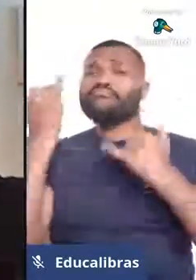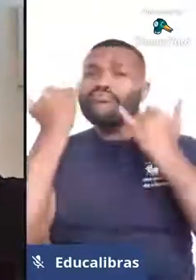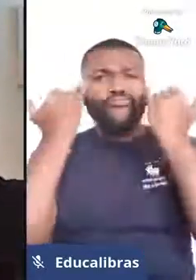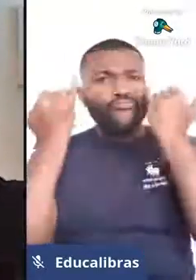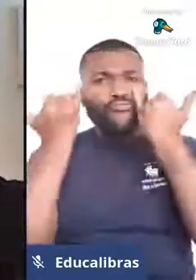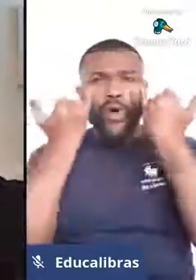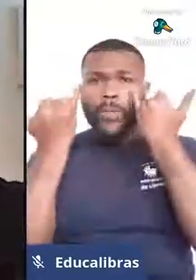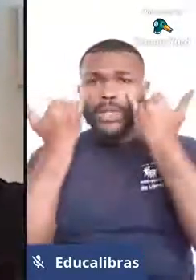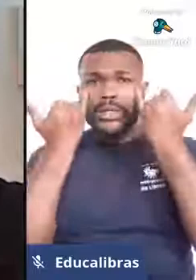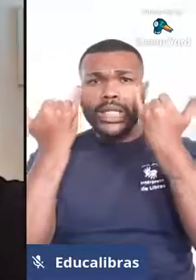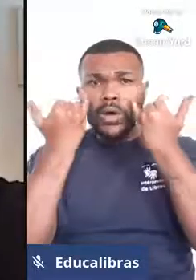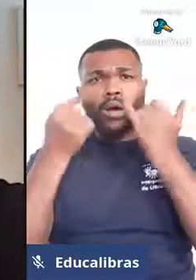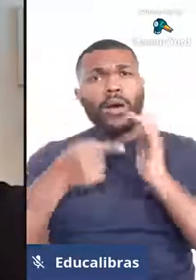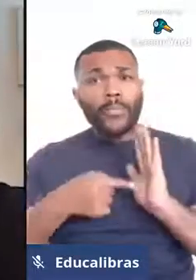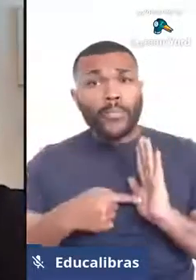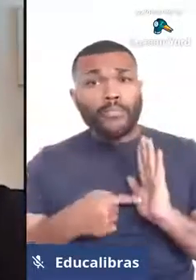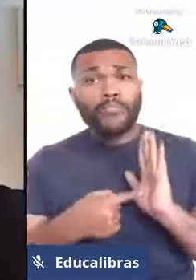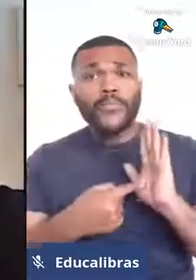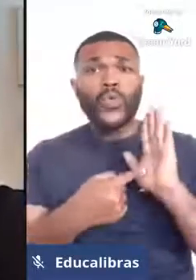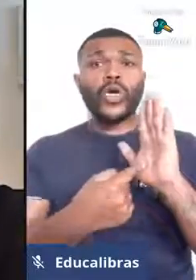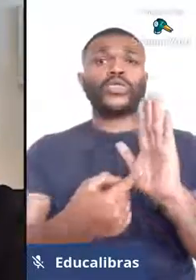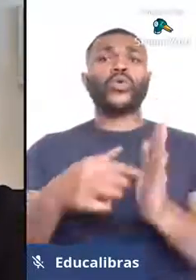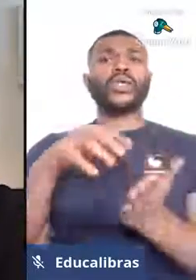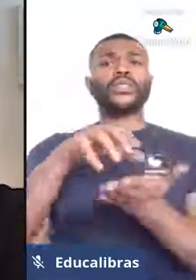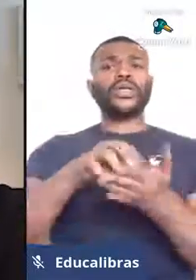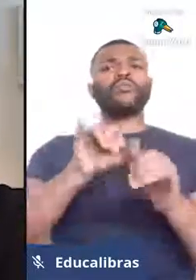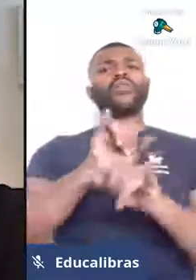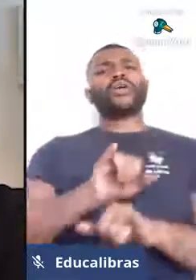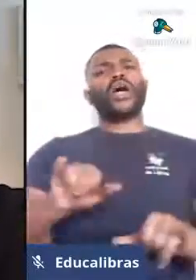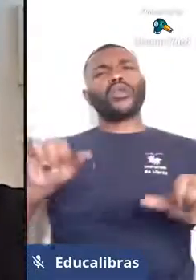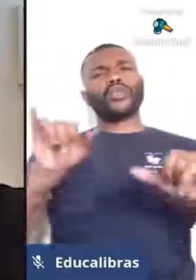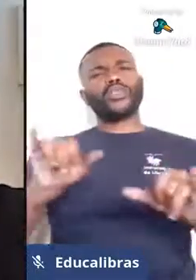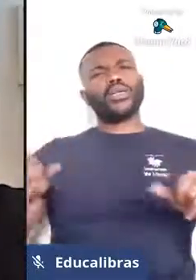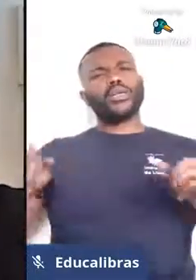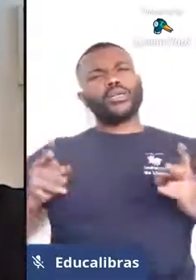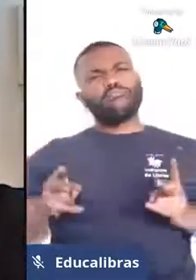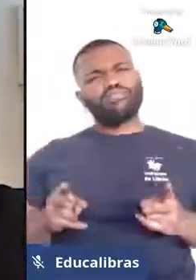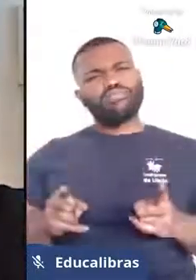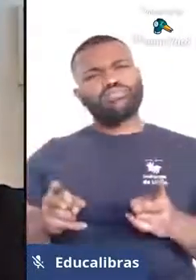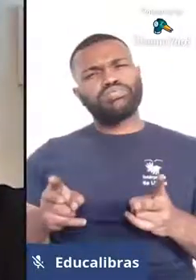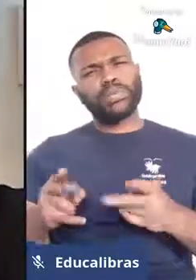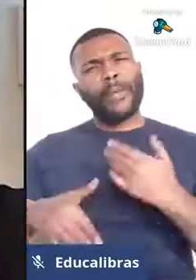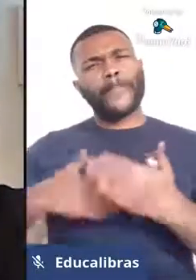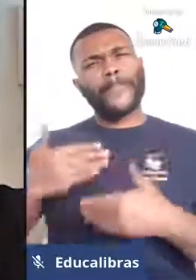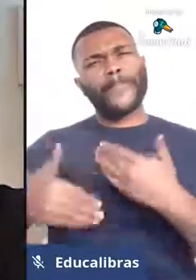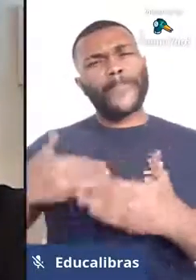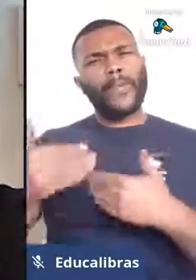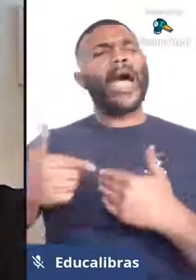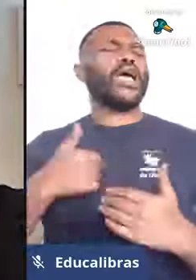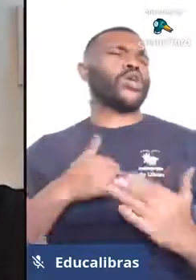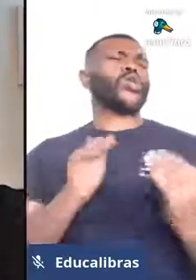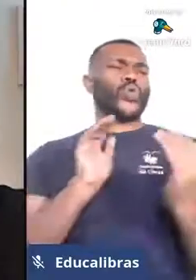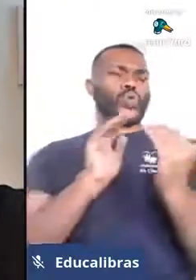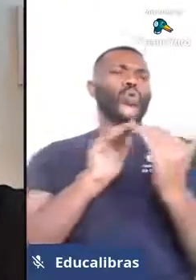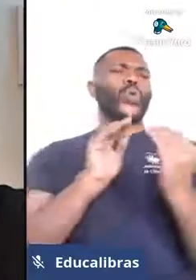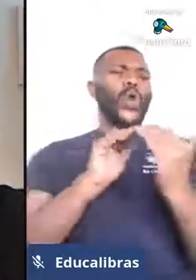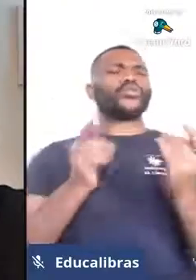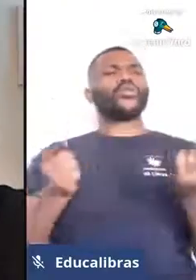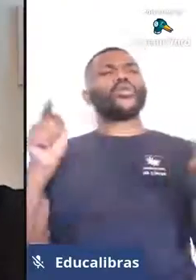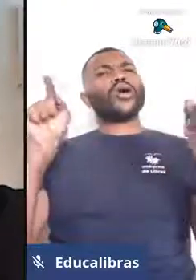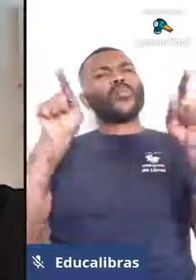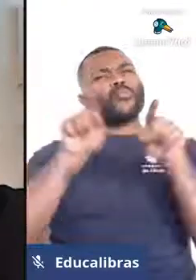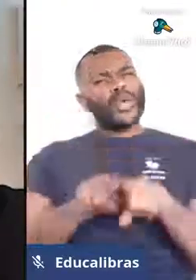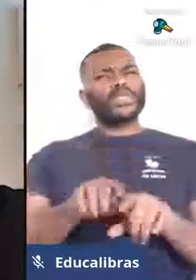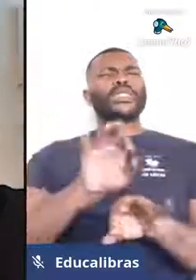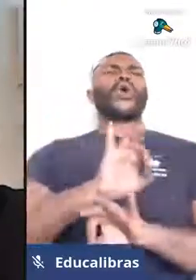que em outras organizações, essa mensagem adiante. E concordo com você, essas parcerias são